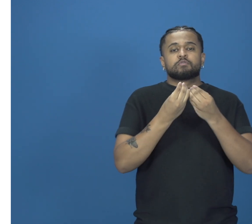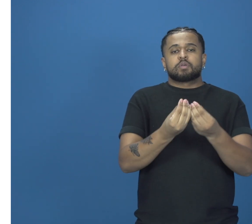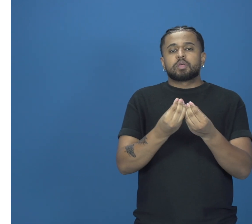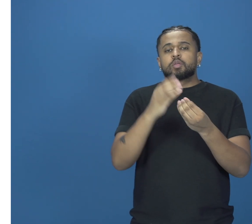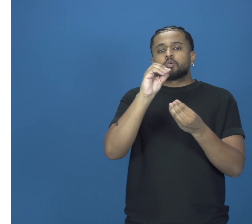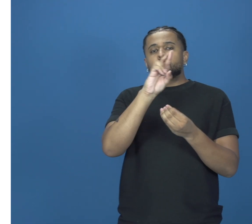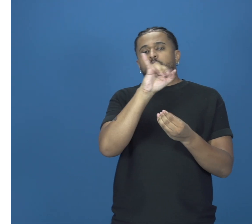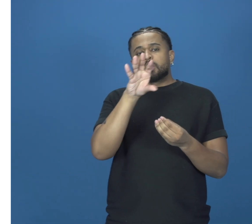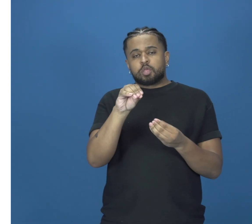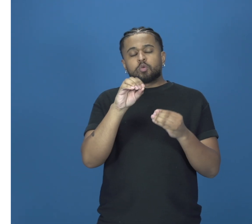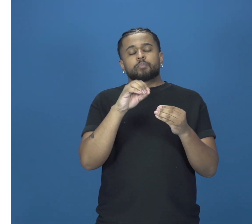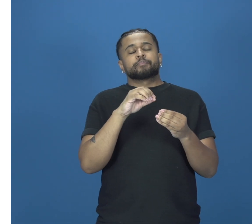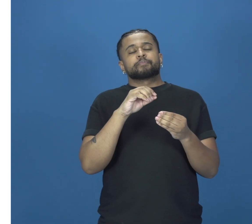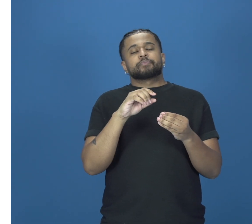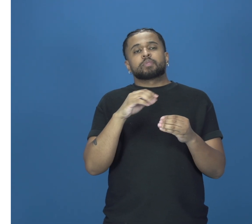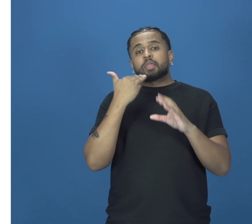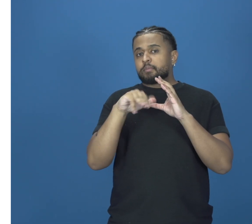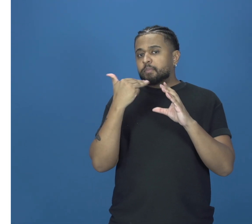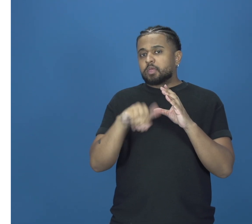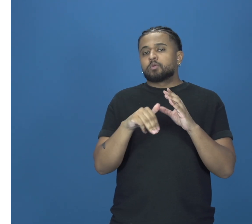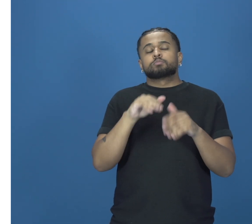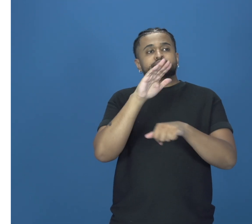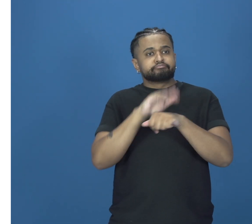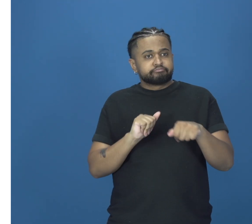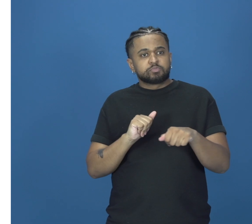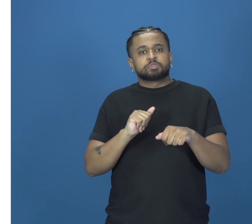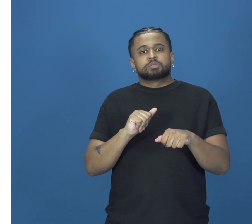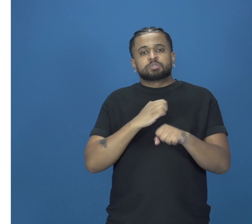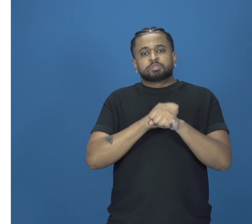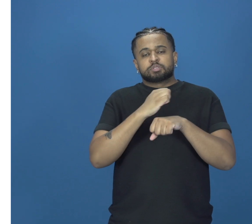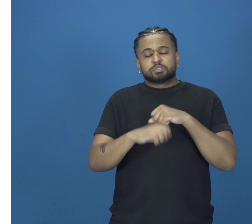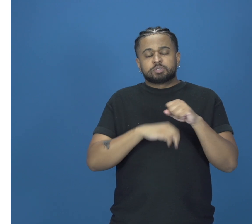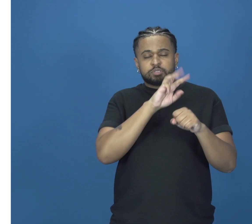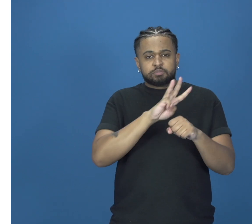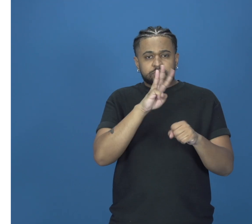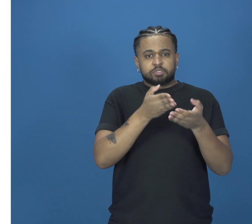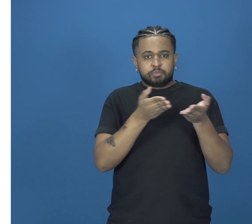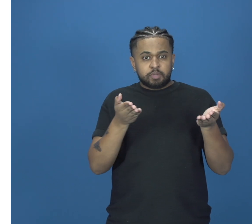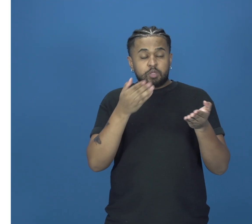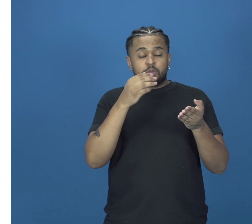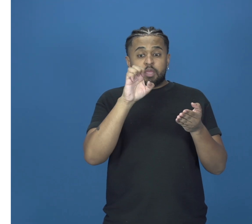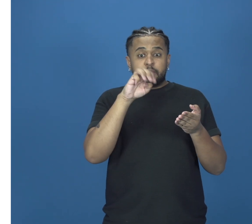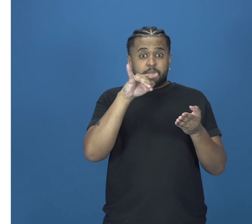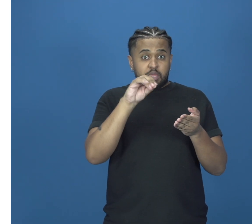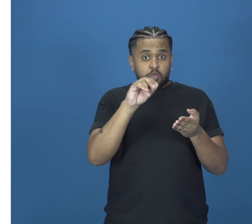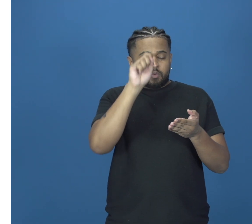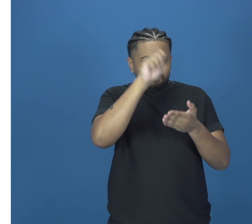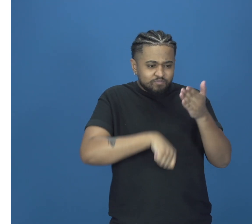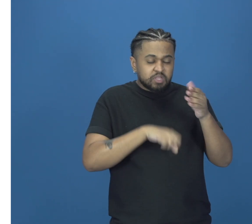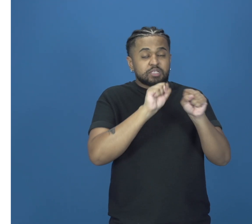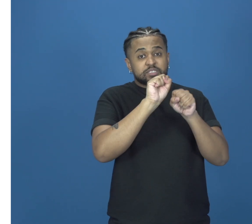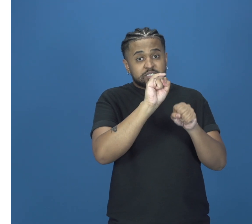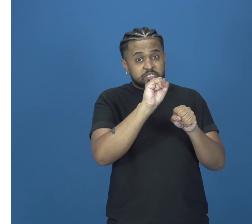correio eletrônico, e-mail, de convocação ao endereço eletrônico e-mail do candidato cadastrado